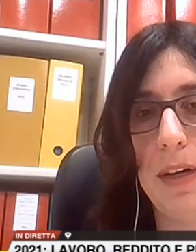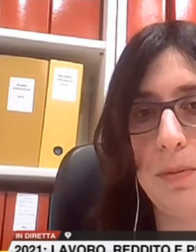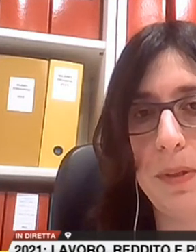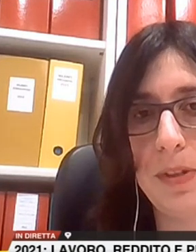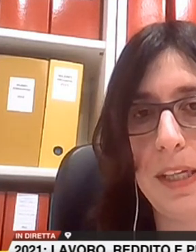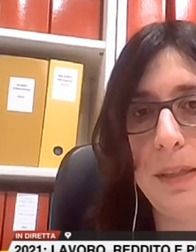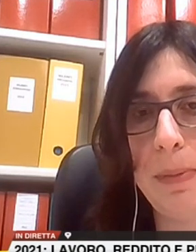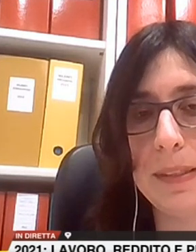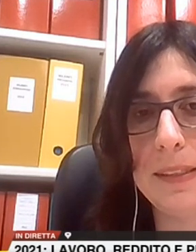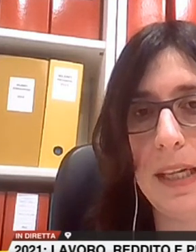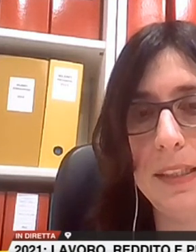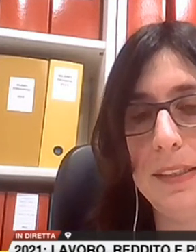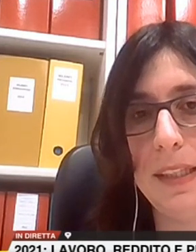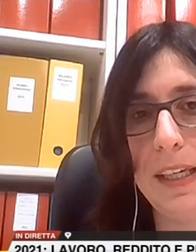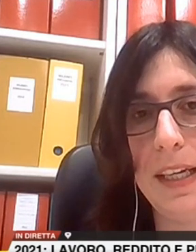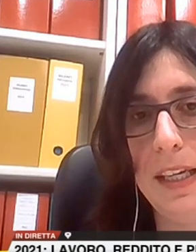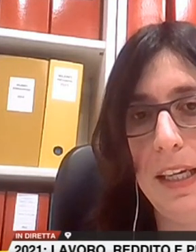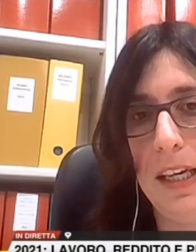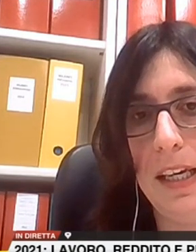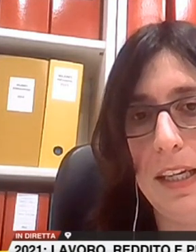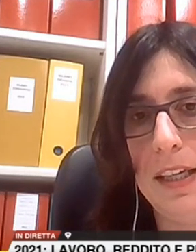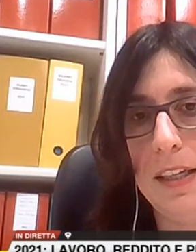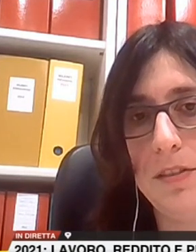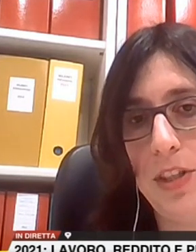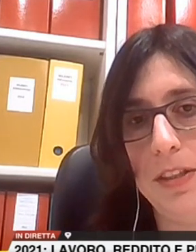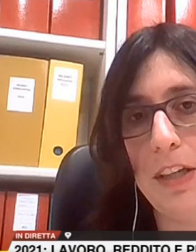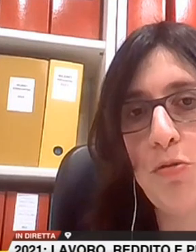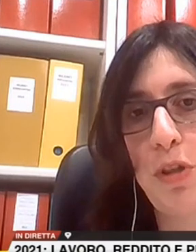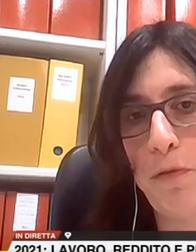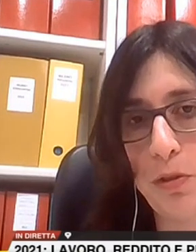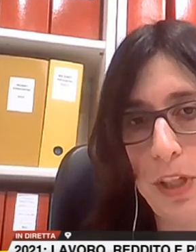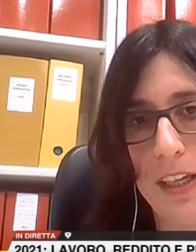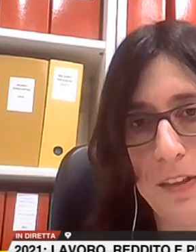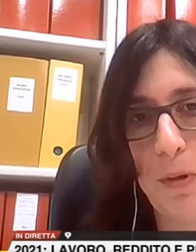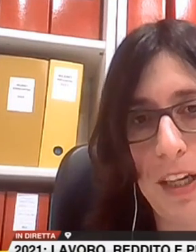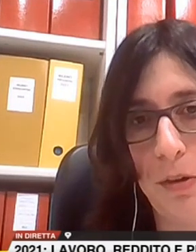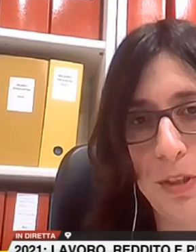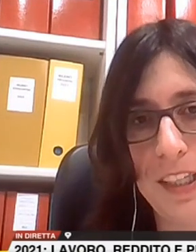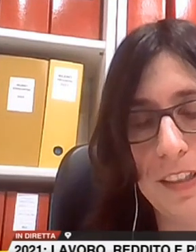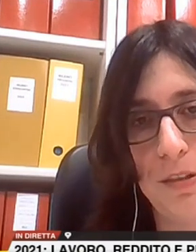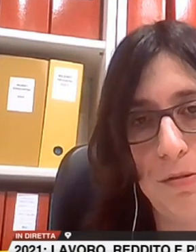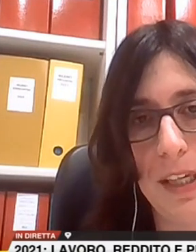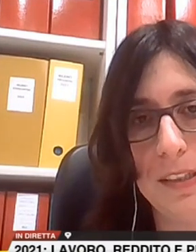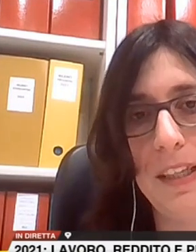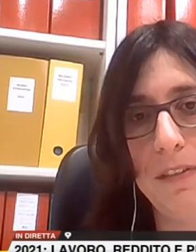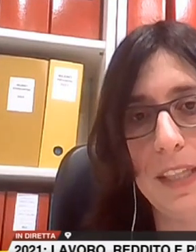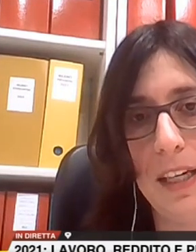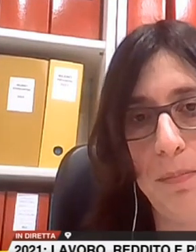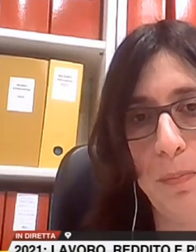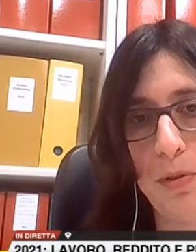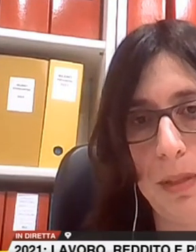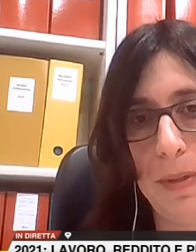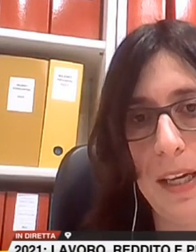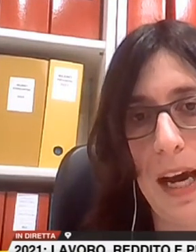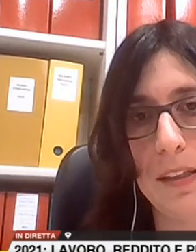il governo precedente per tentare di tenere che non ci fosse quella cosa lì, nel senso che di evitare